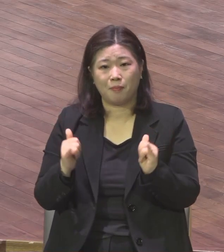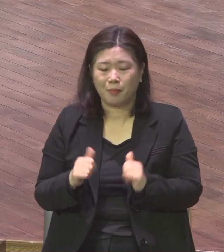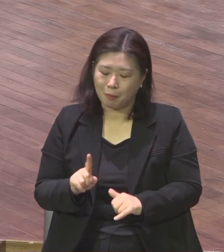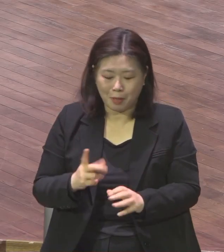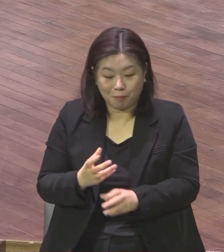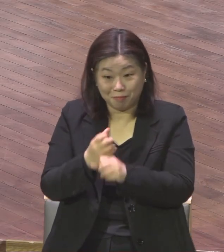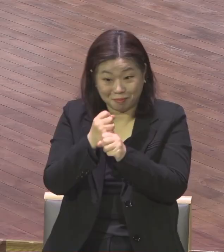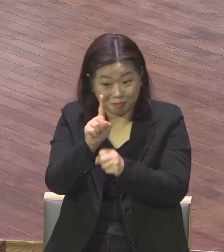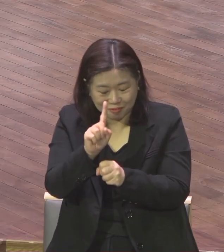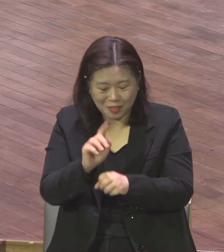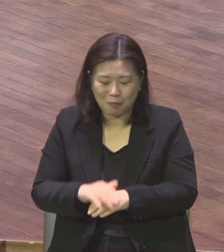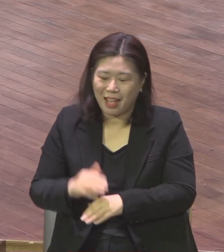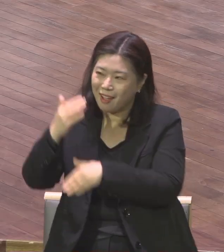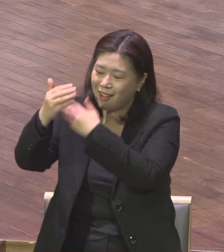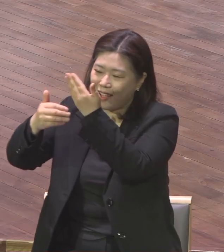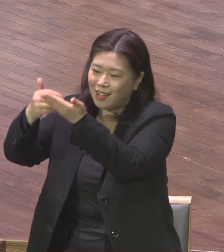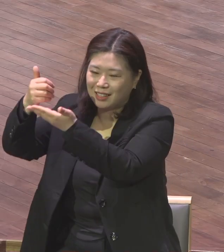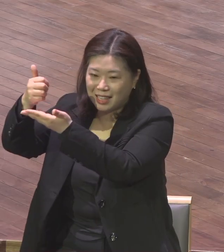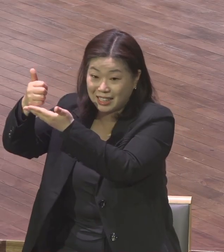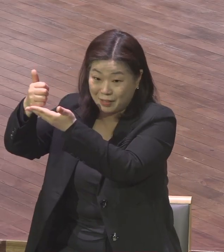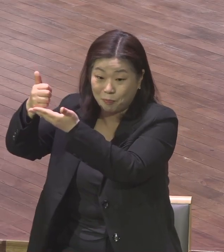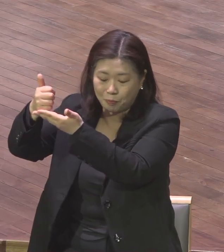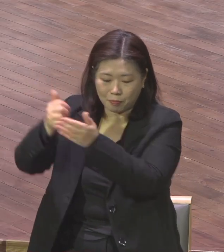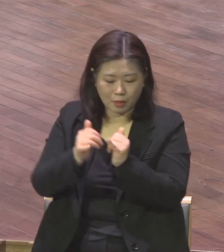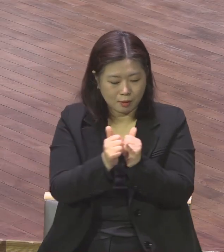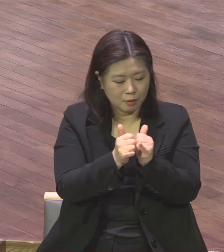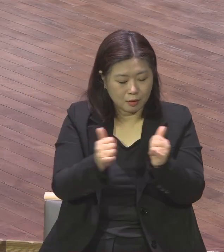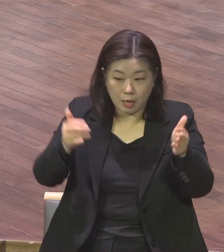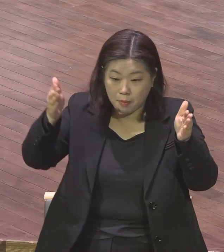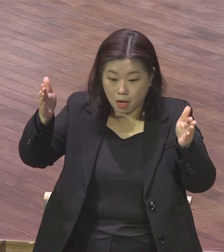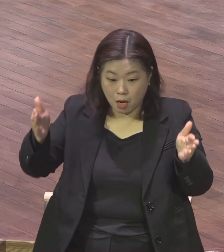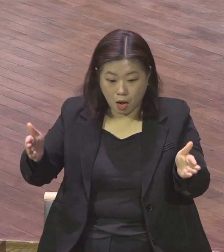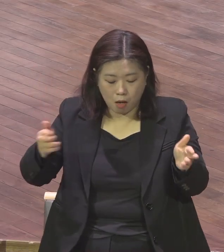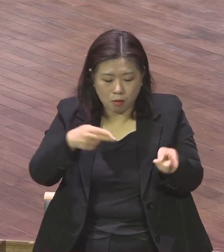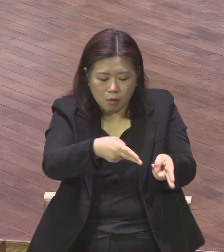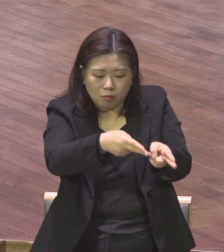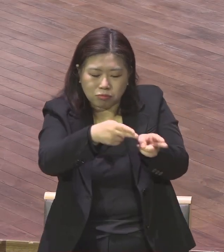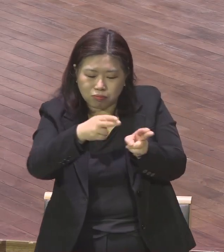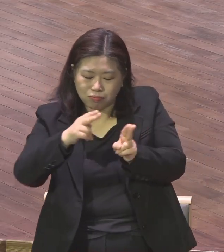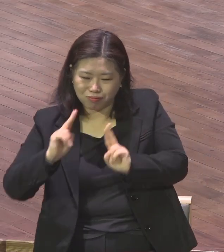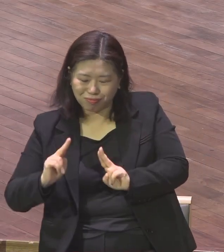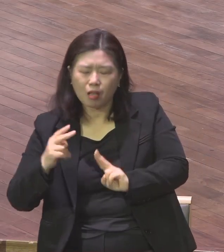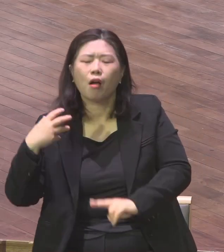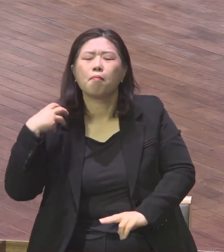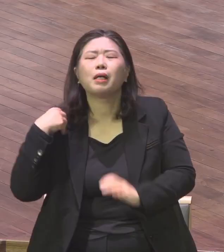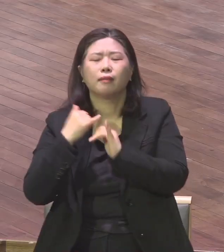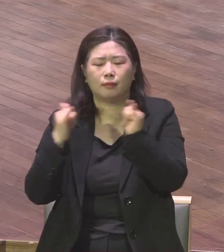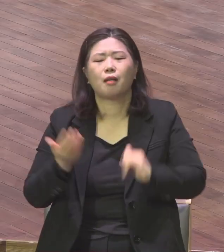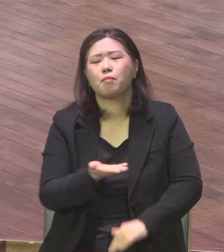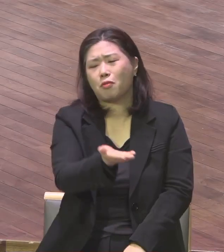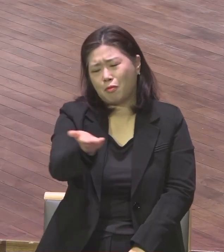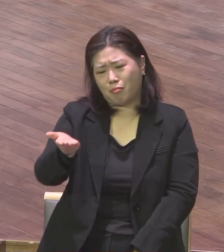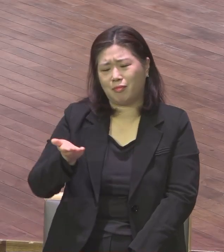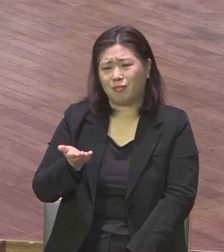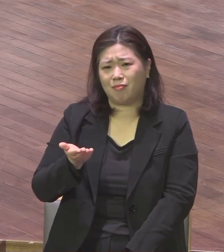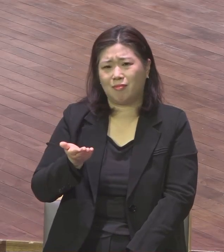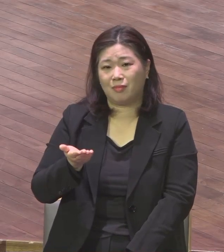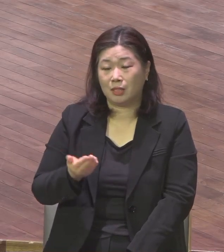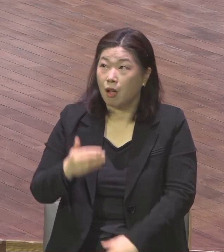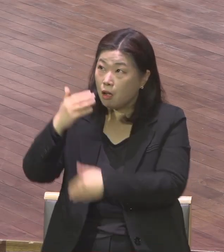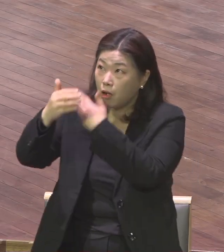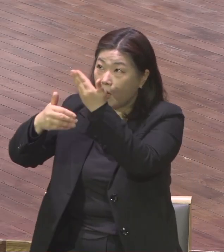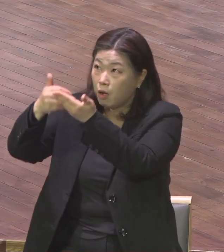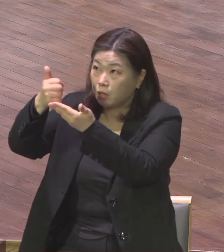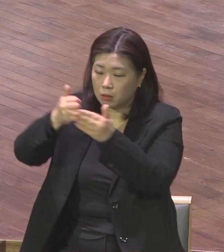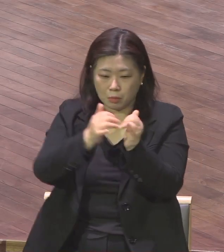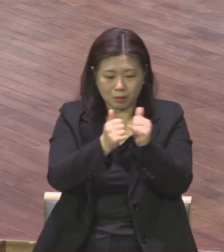한마디로 하나님과의 관계, 이 관계, 사람과 사람과의 관계, 이 관계를